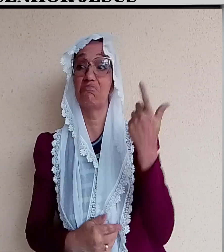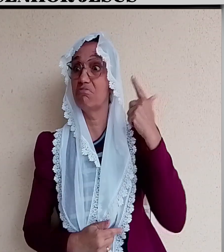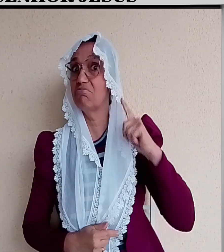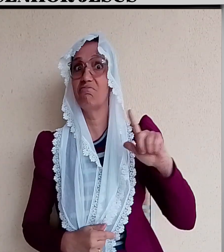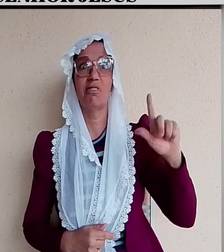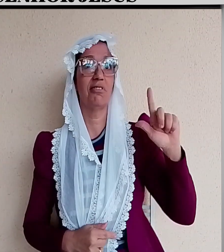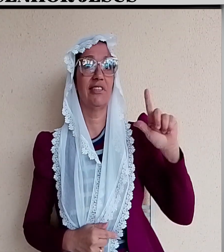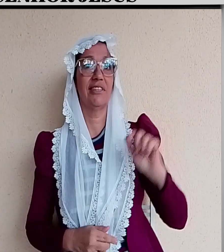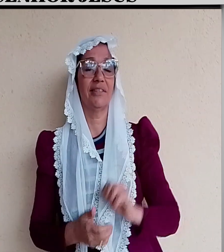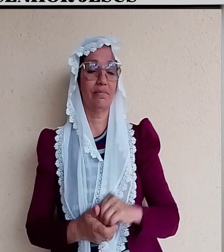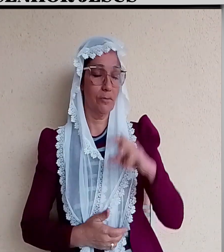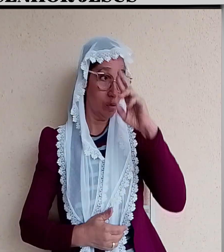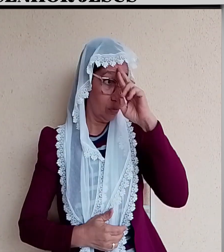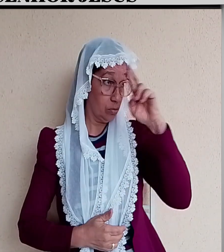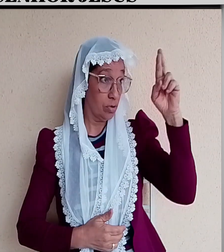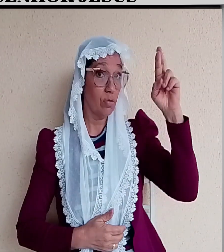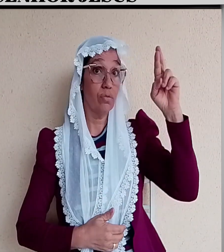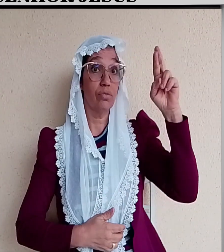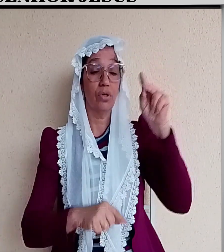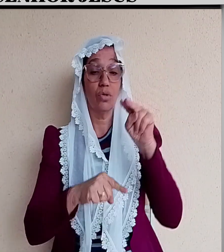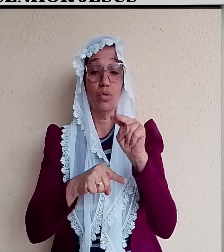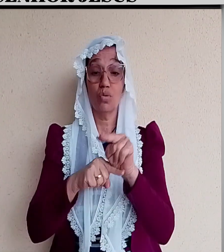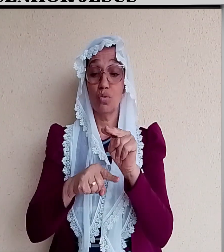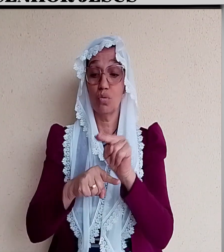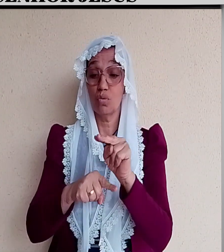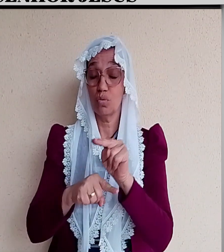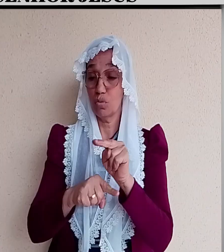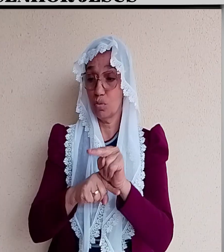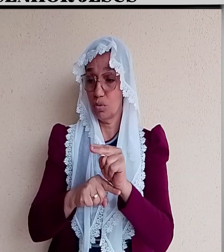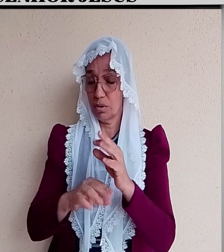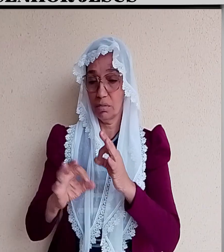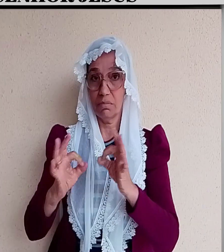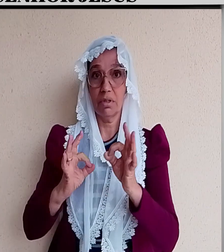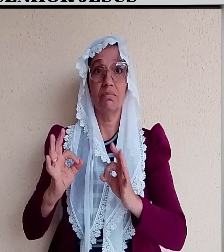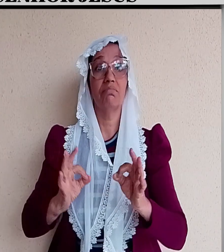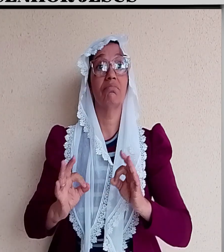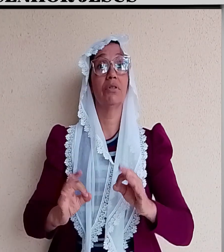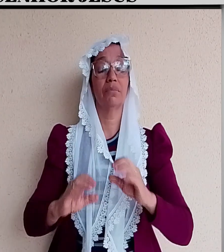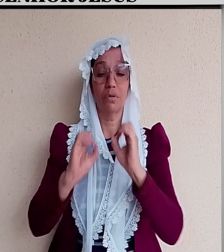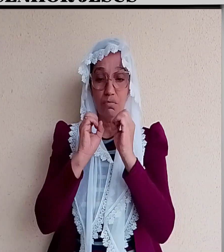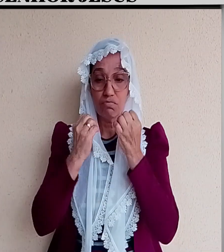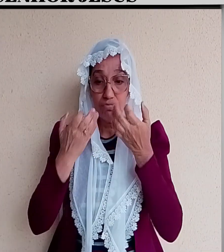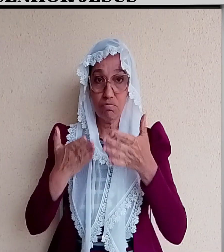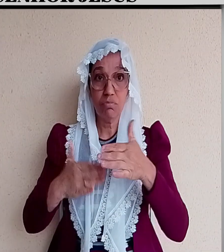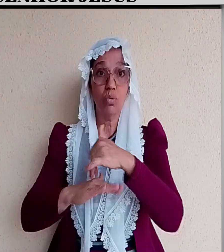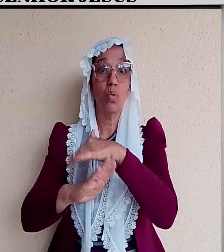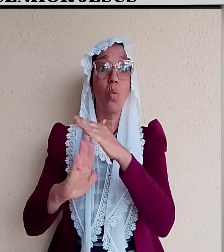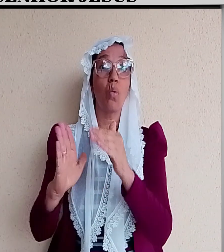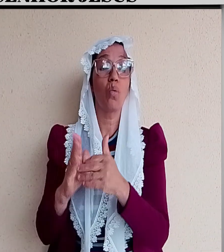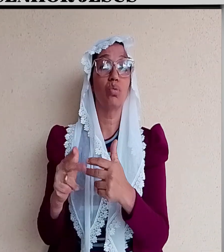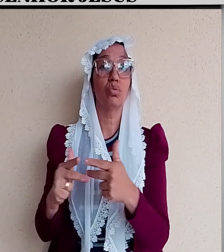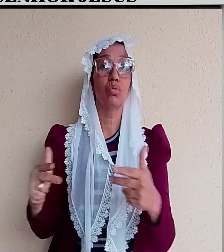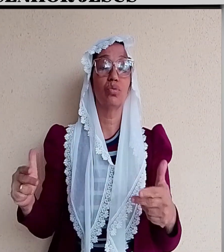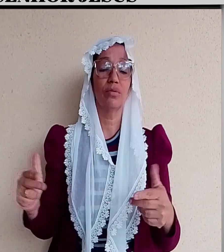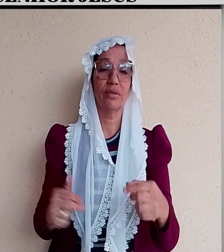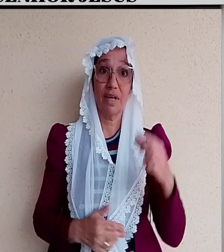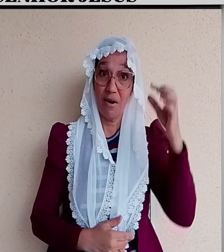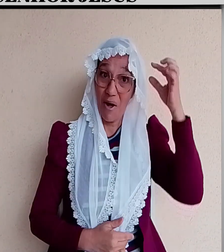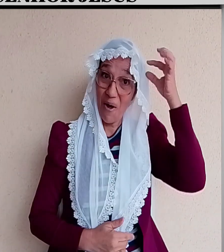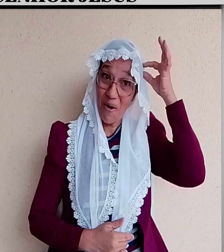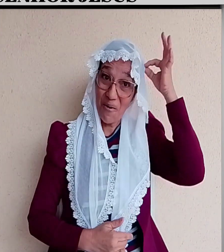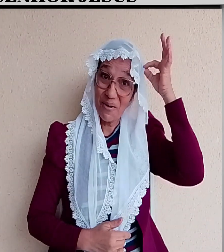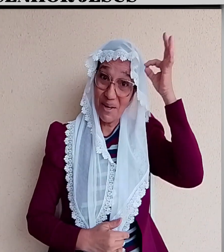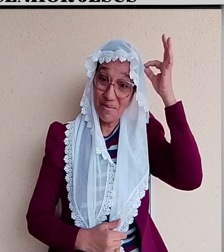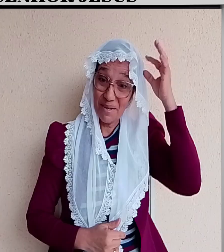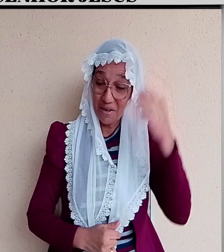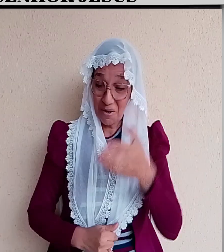cairá em terra sem a vontade de vosso Pai. E até mesmo os cabelos da vossa cabeça estão todos contados.